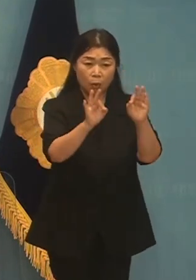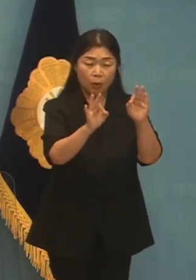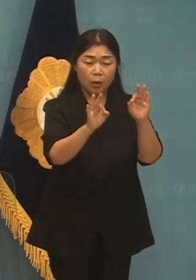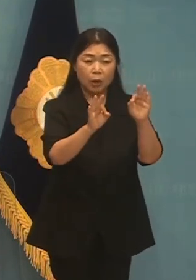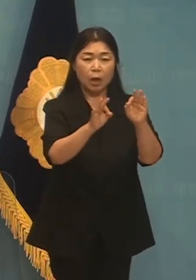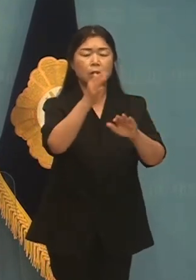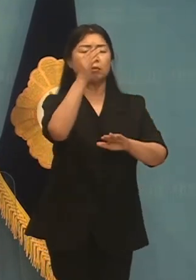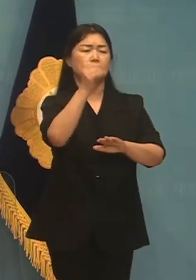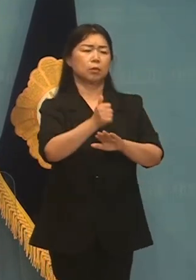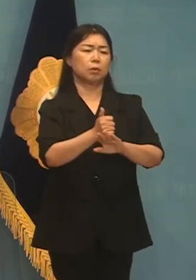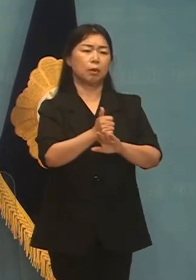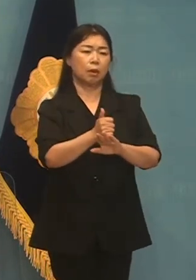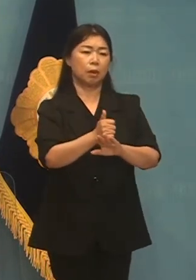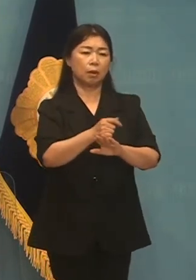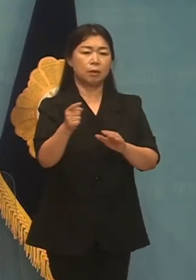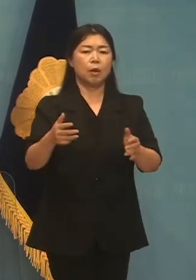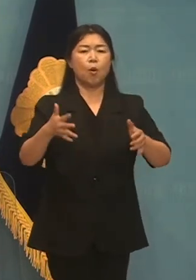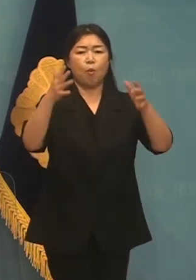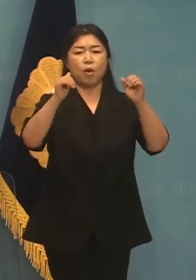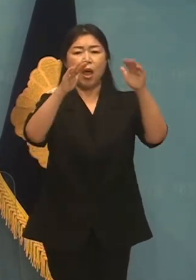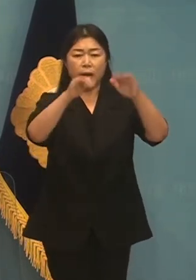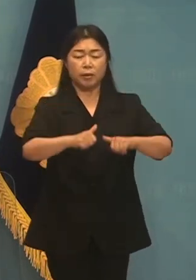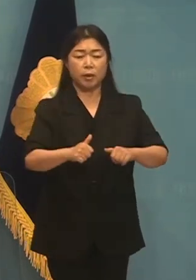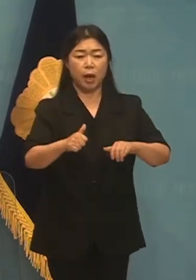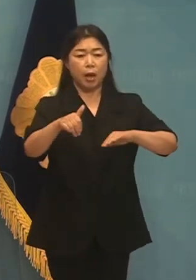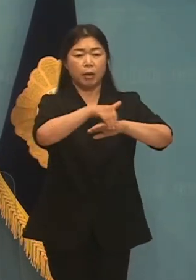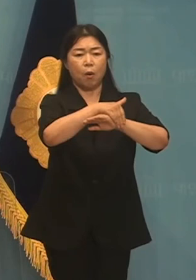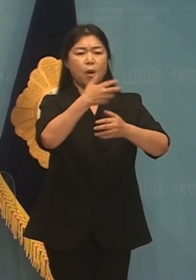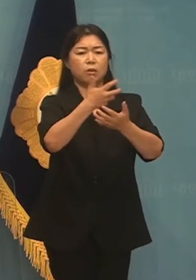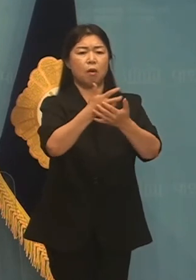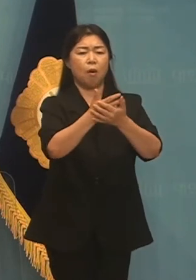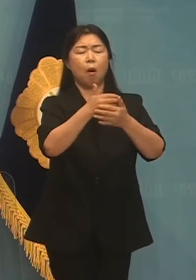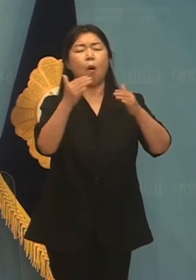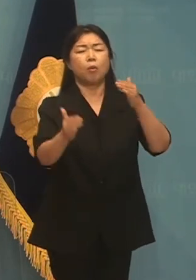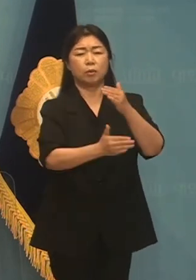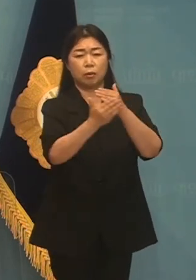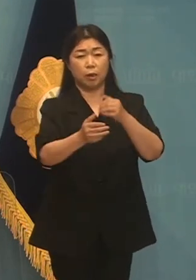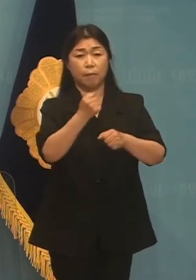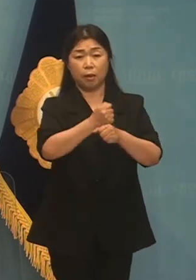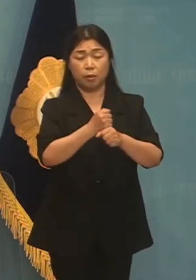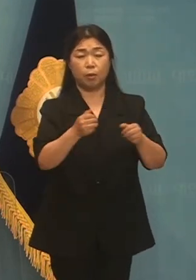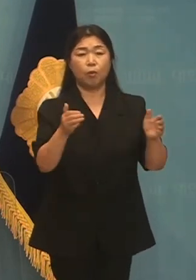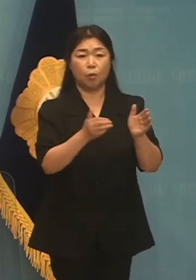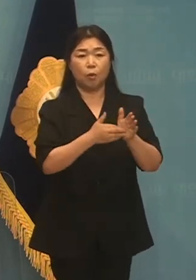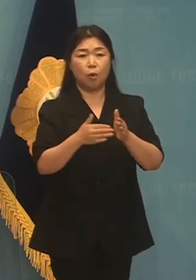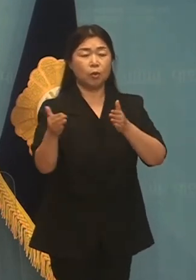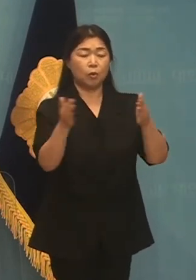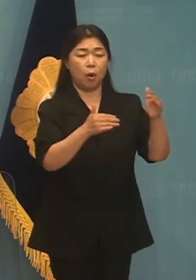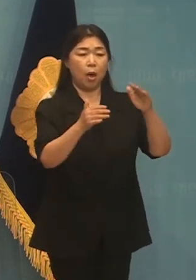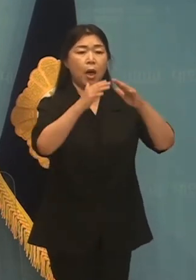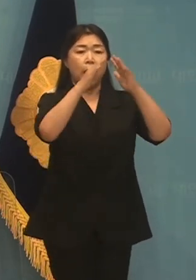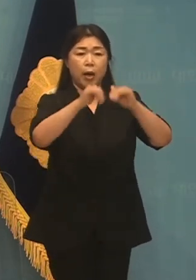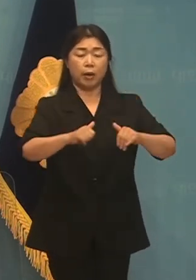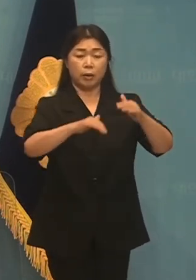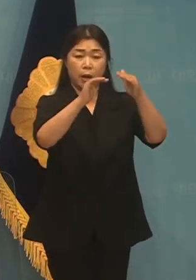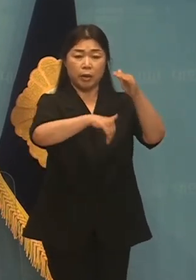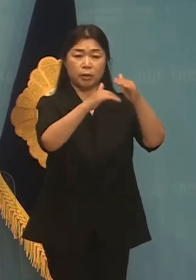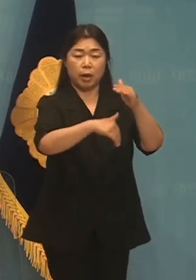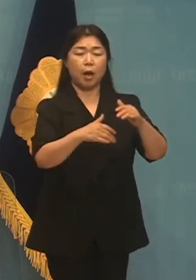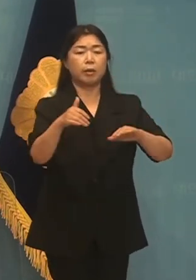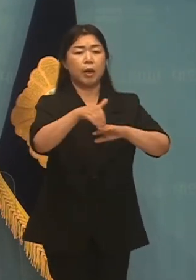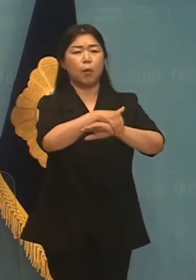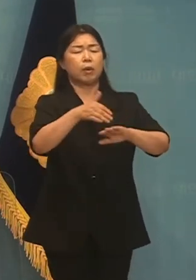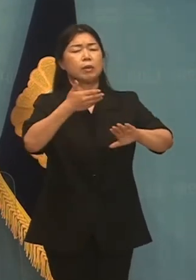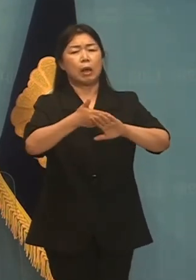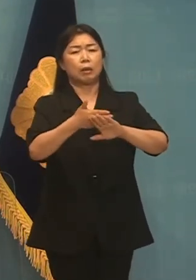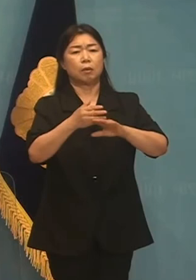결과 암암리에 건물 해체 계획서가 부실하게 작성된 것을 해체 계획서와는 전혀